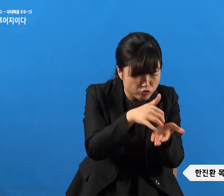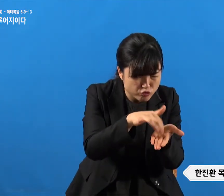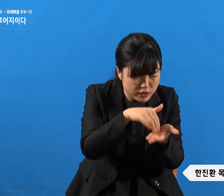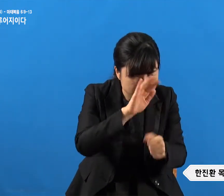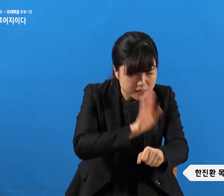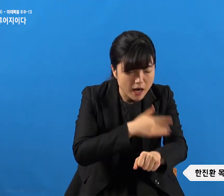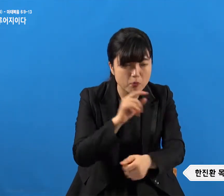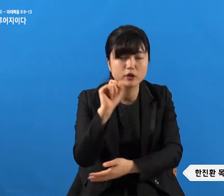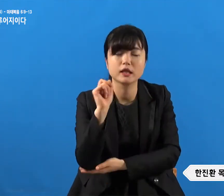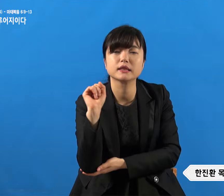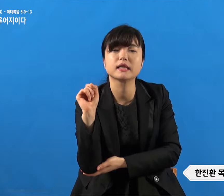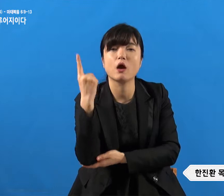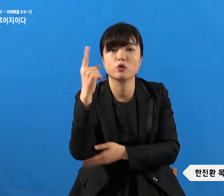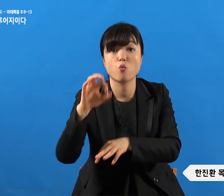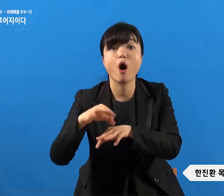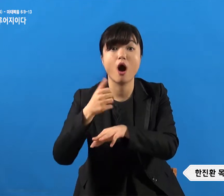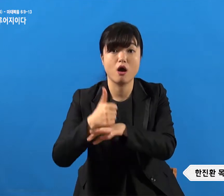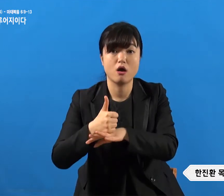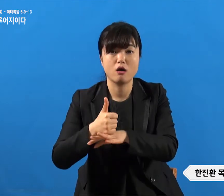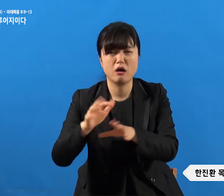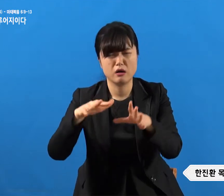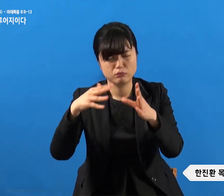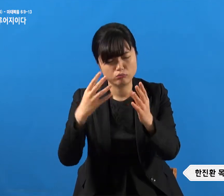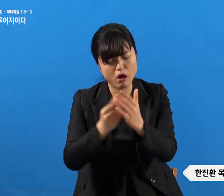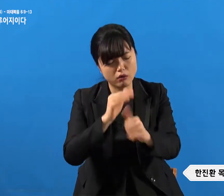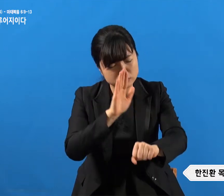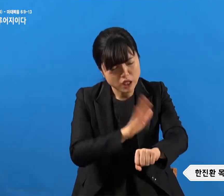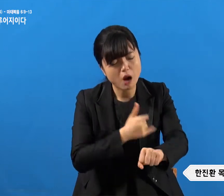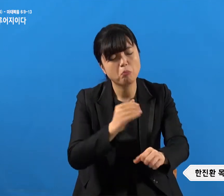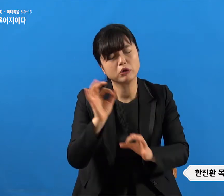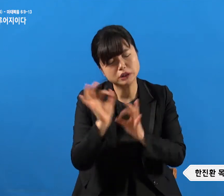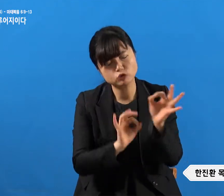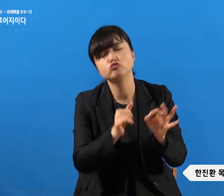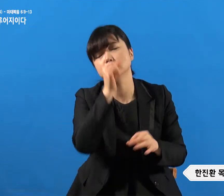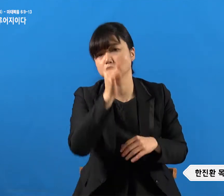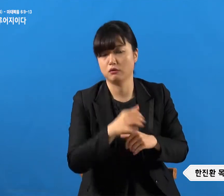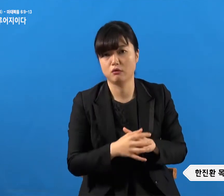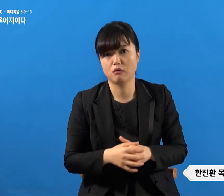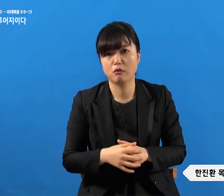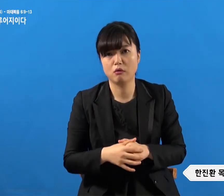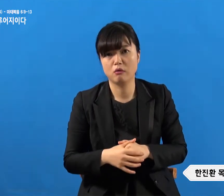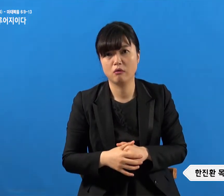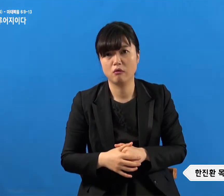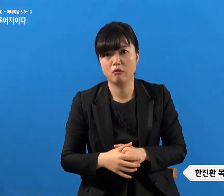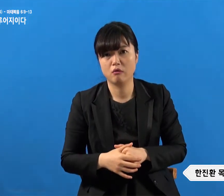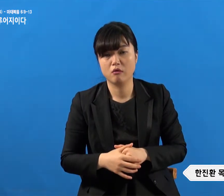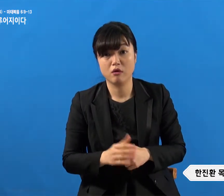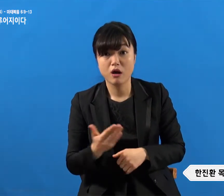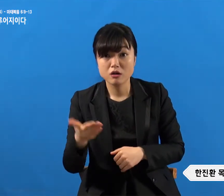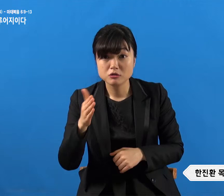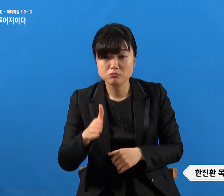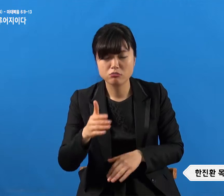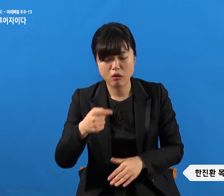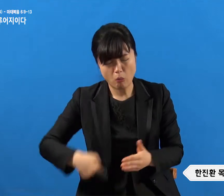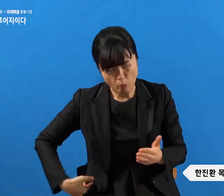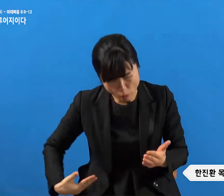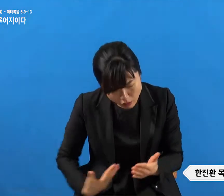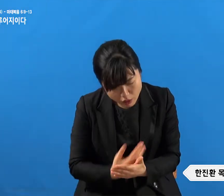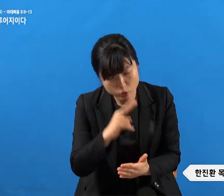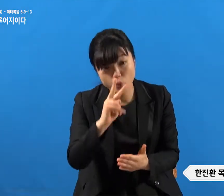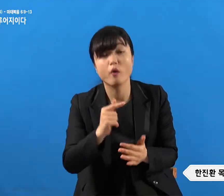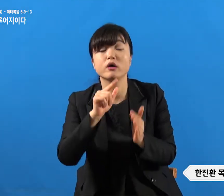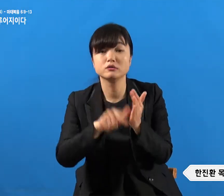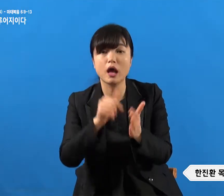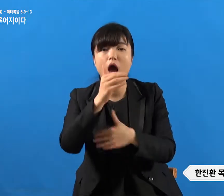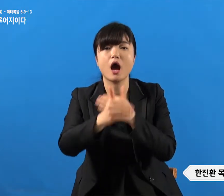잘못 실시한 다윗이나 전부 잘못된 길로 들어섰던 사람입니다. 그런데 회개하고